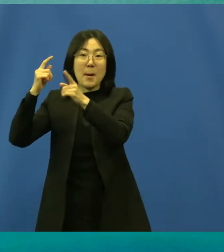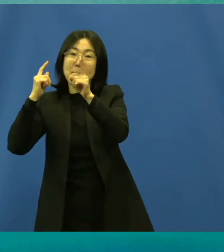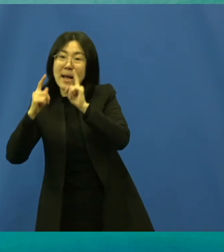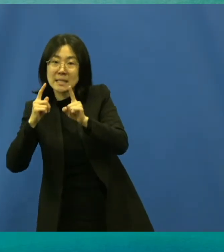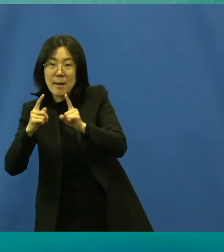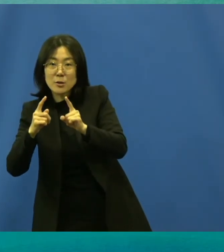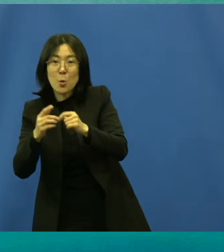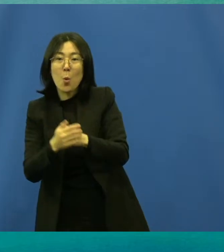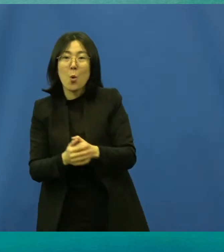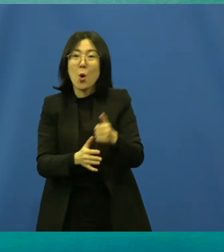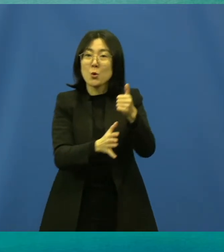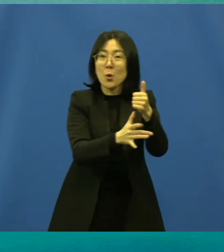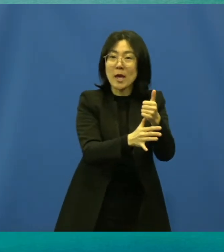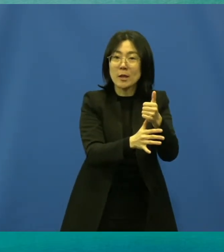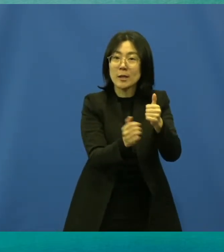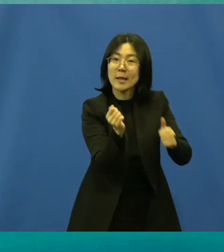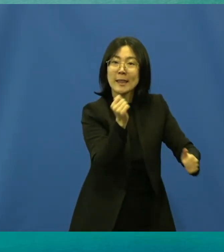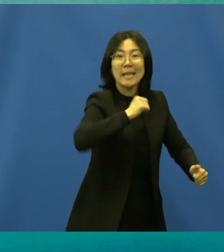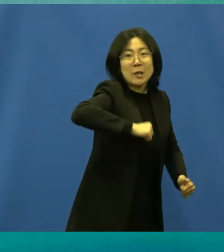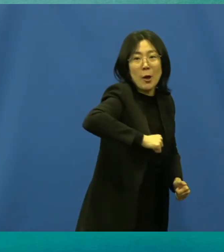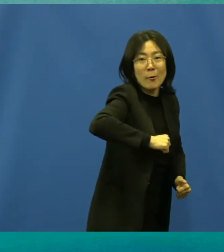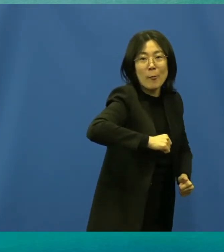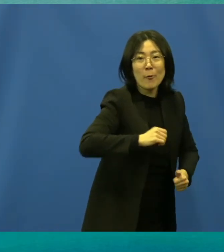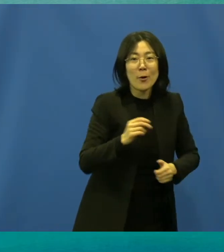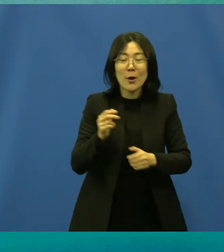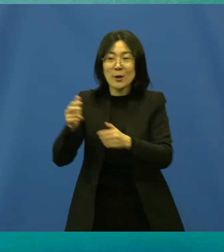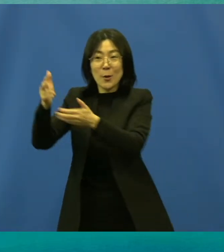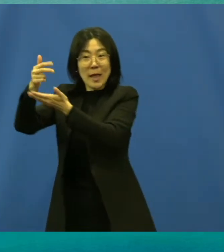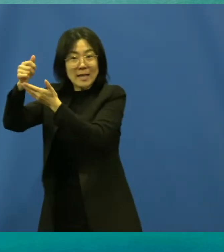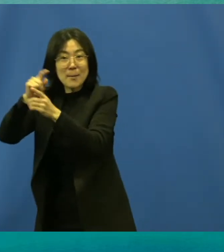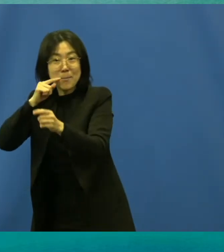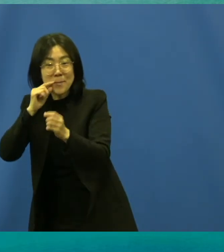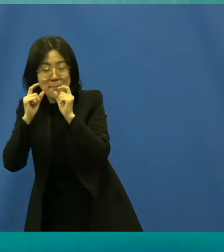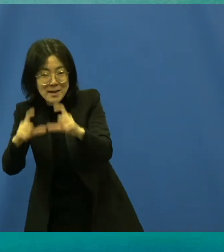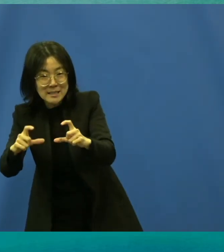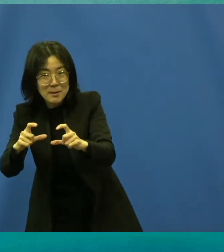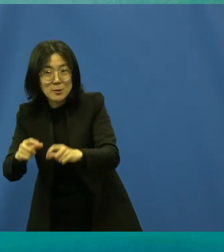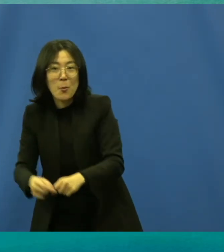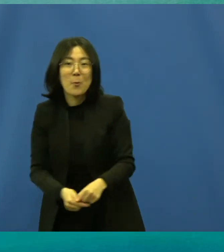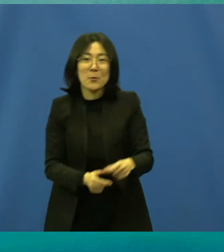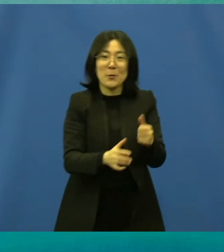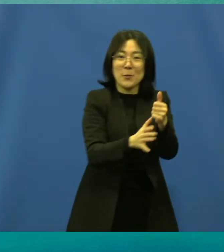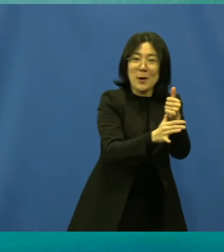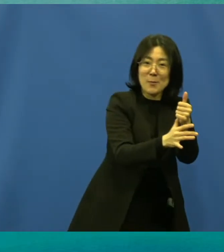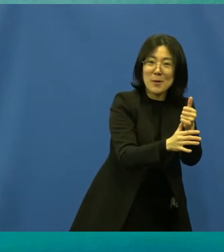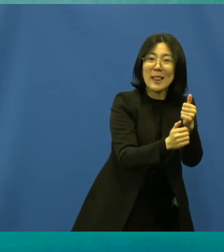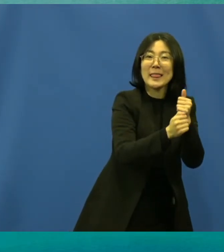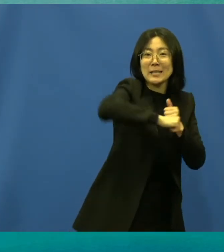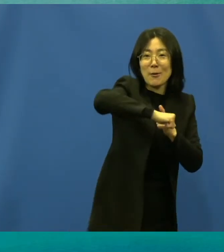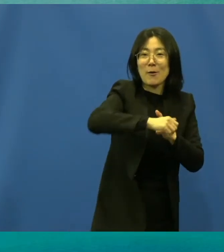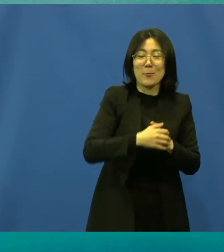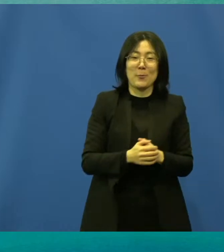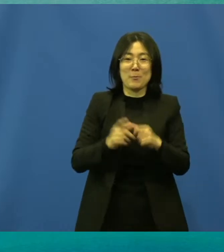요나는 딴청을 피우고 자기 길을 가는 거예요. 하나님은 니느웨를 외치는데